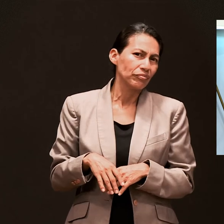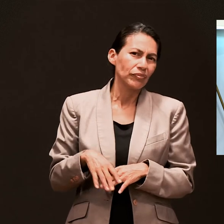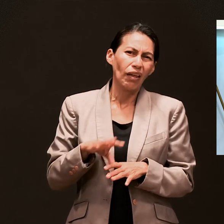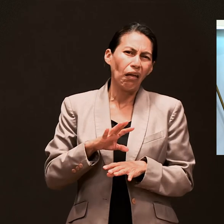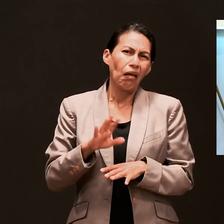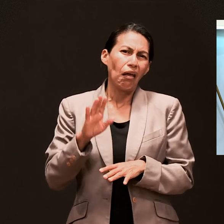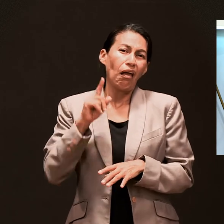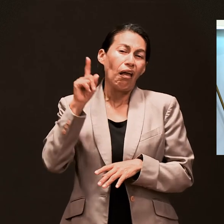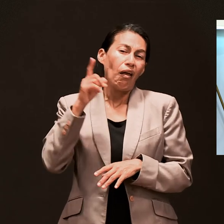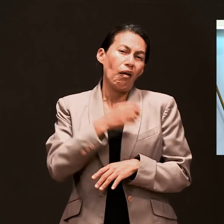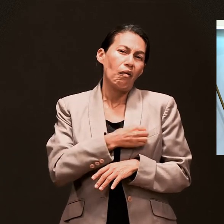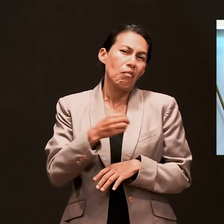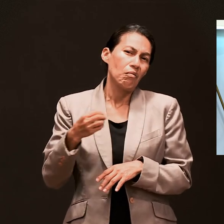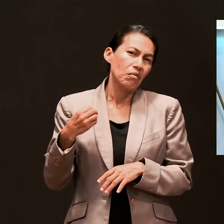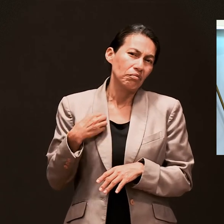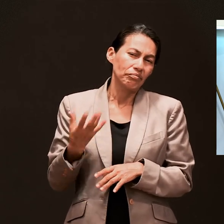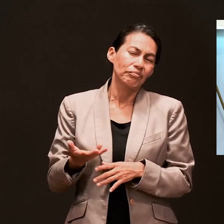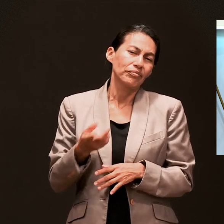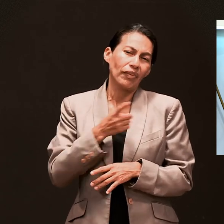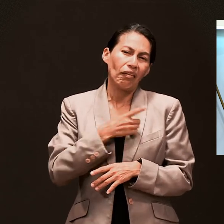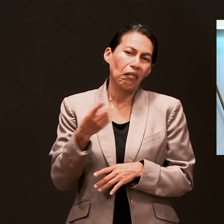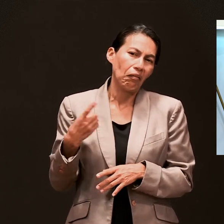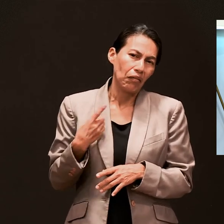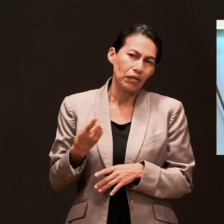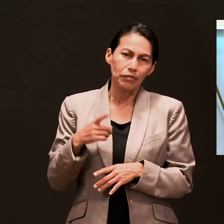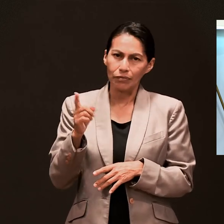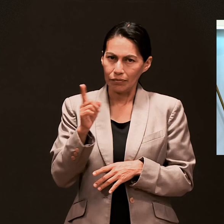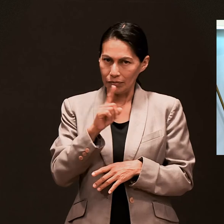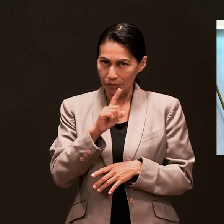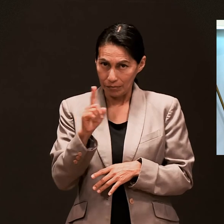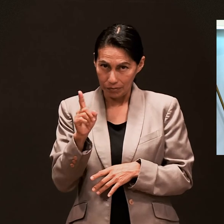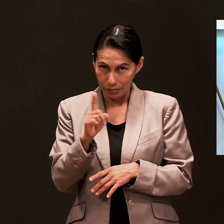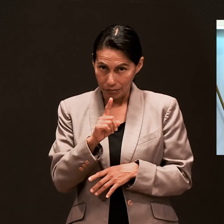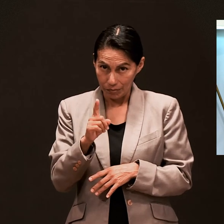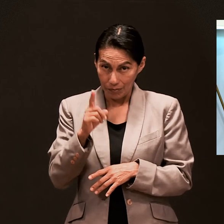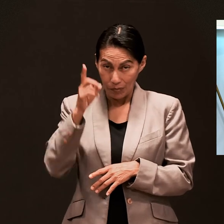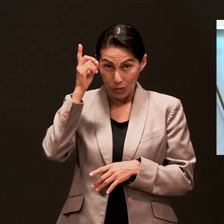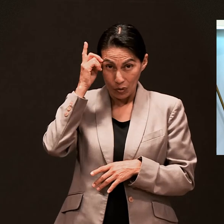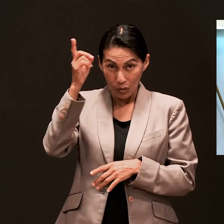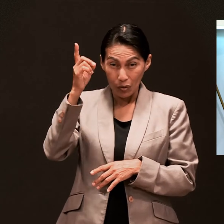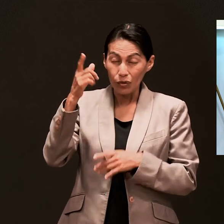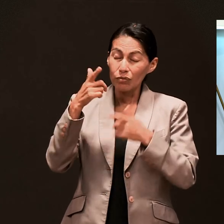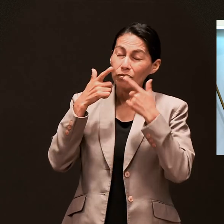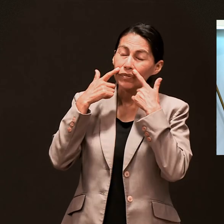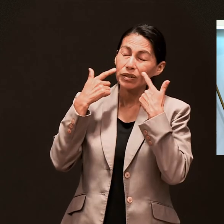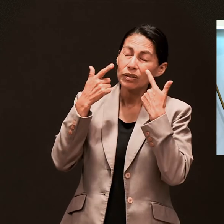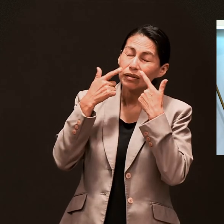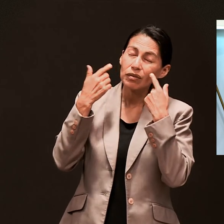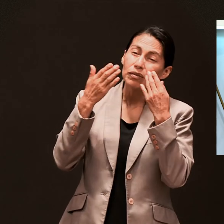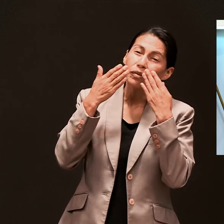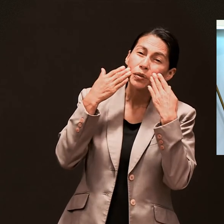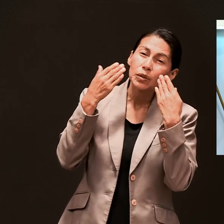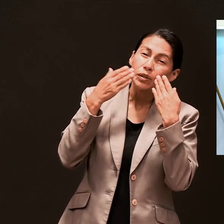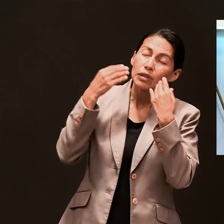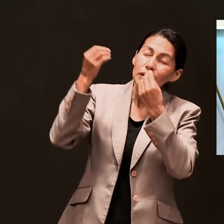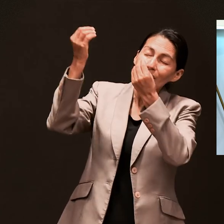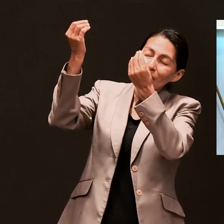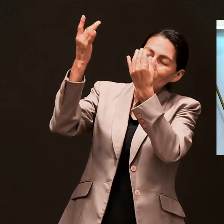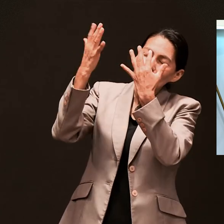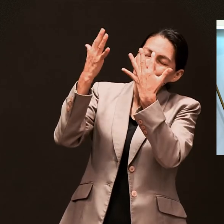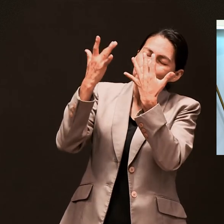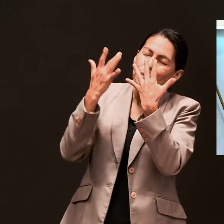si fueran ya por defaul decían verdad Pero Dios que es grande misericordia no lo entrega